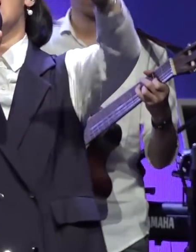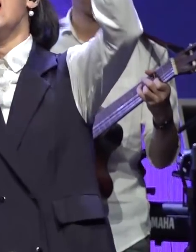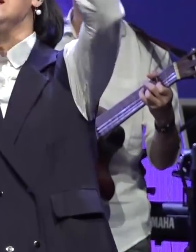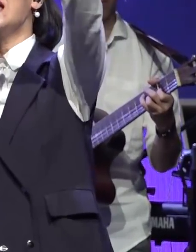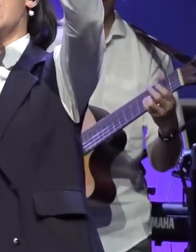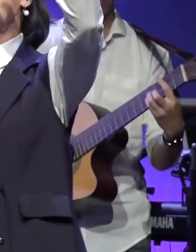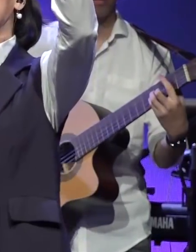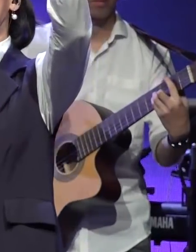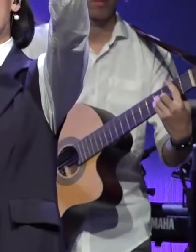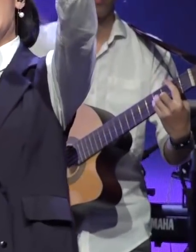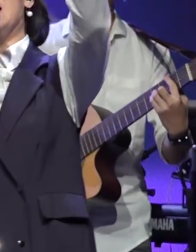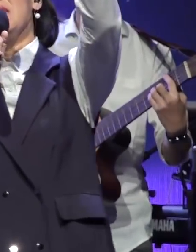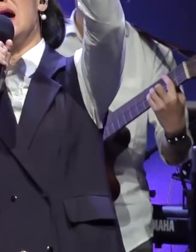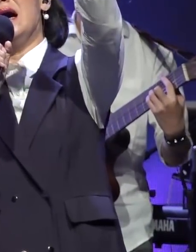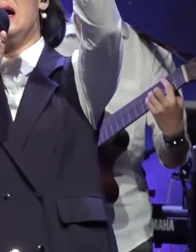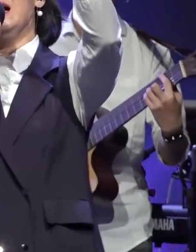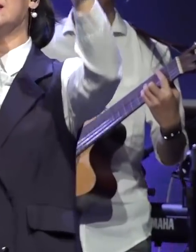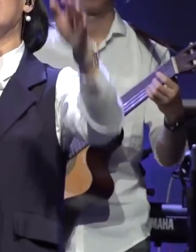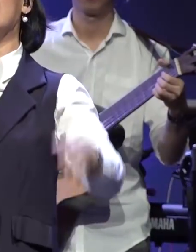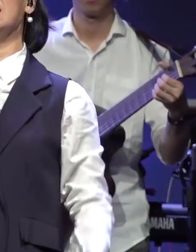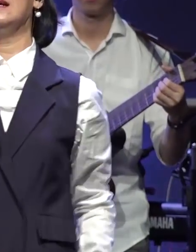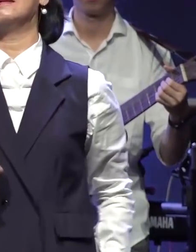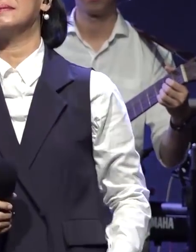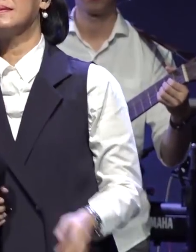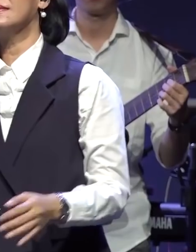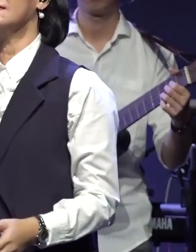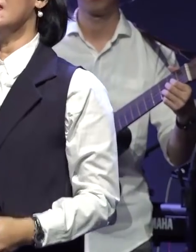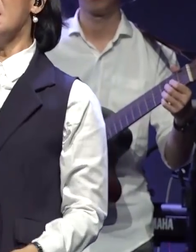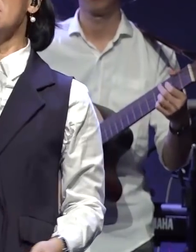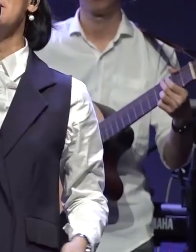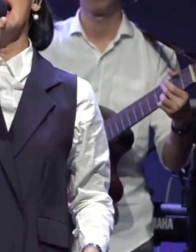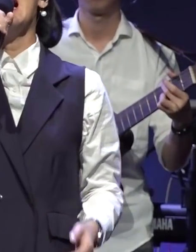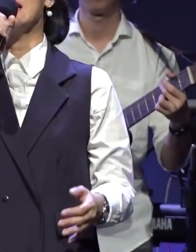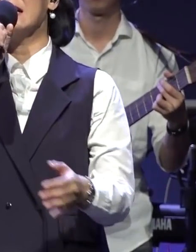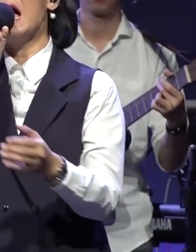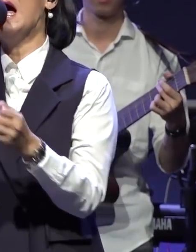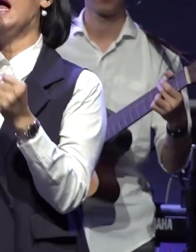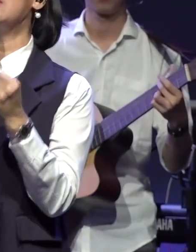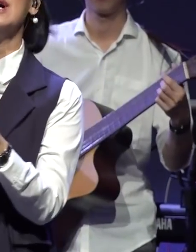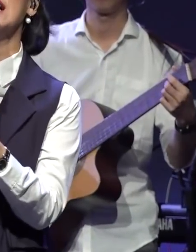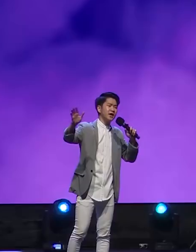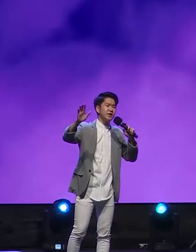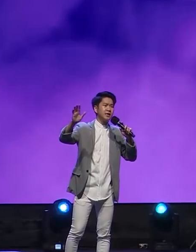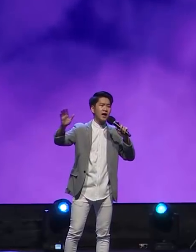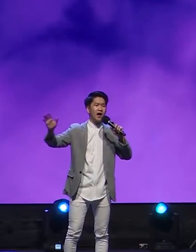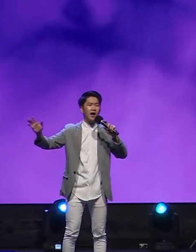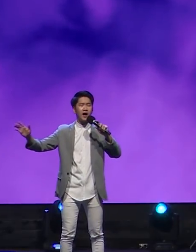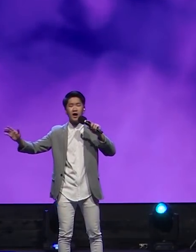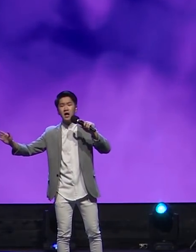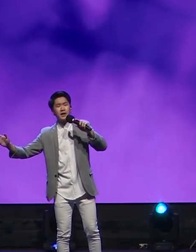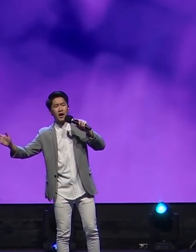kuasa dari tempat maha tinggi. Bapa kekal